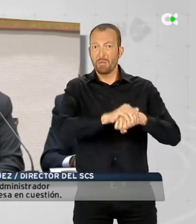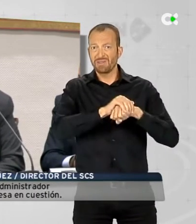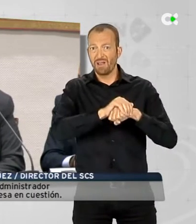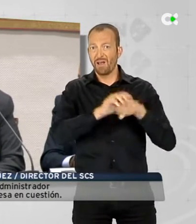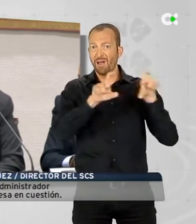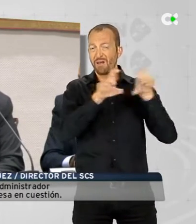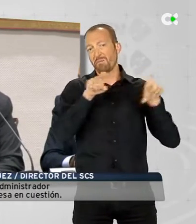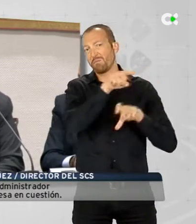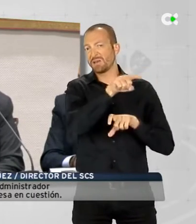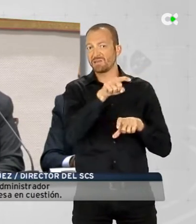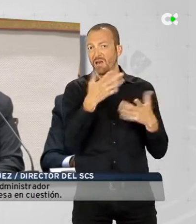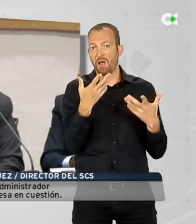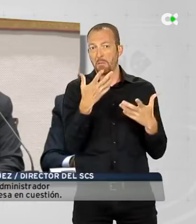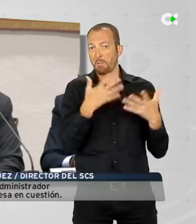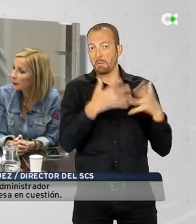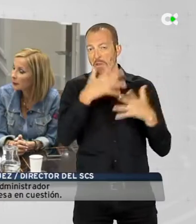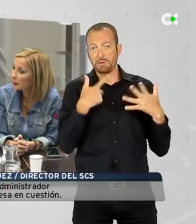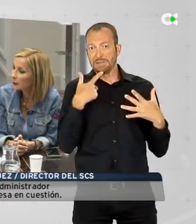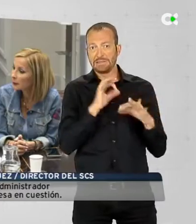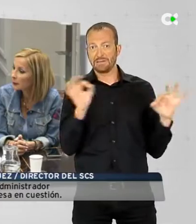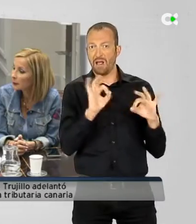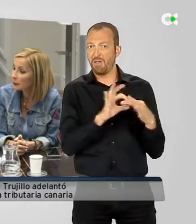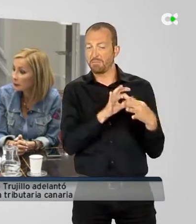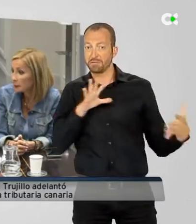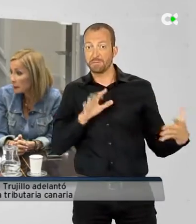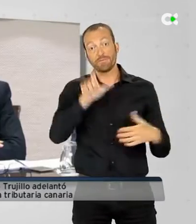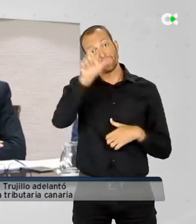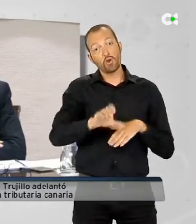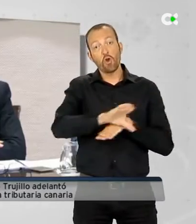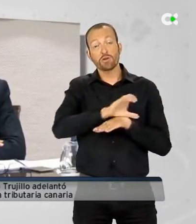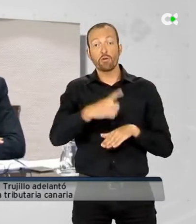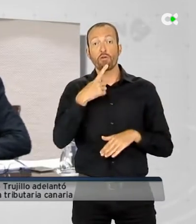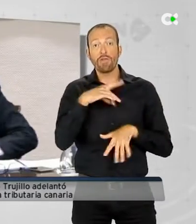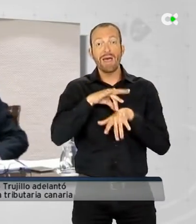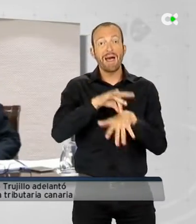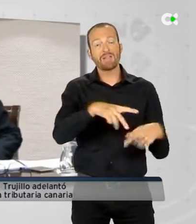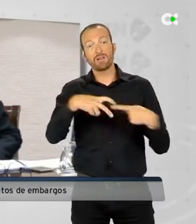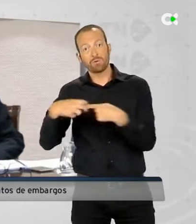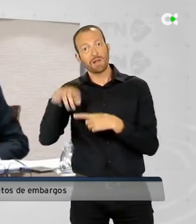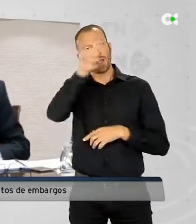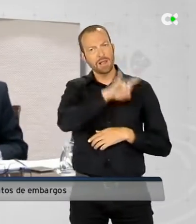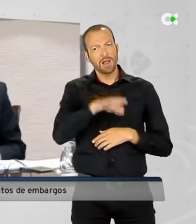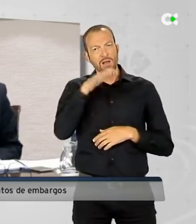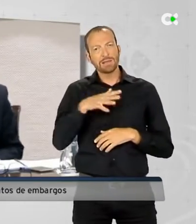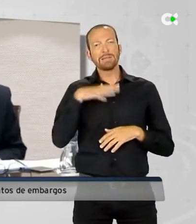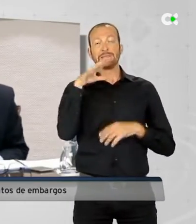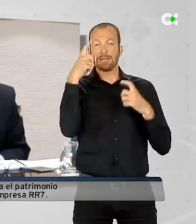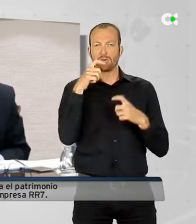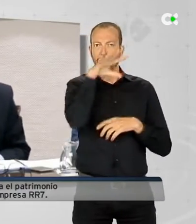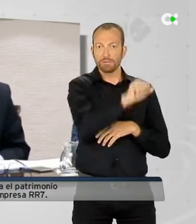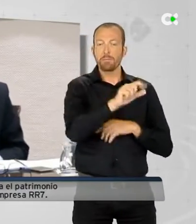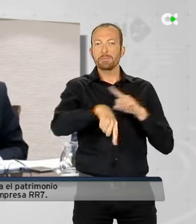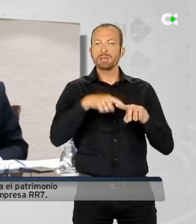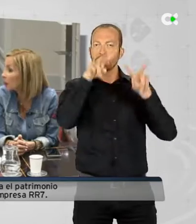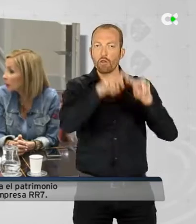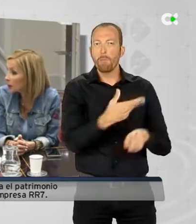el administrador de la empresa en cuestión. El consejero Trujillo adelantó que la Agencia Tributaria Canaria realiza intentos de embargos e investiga el